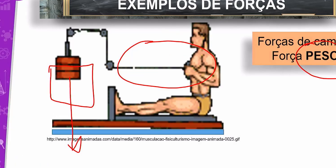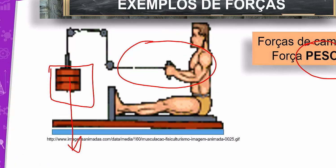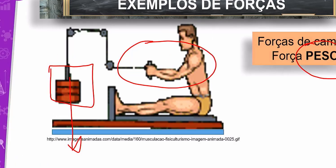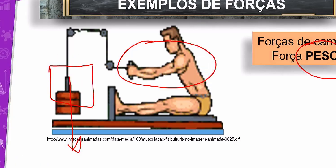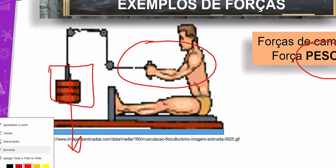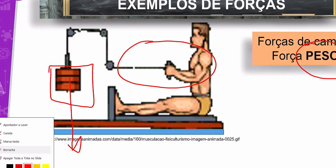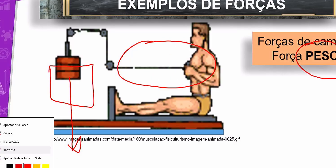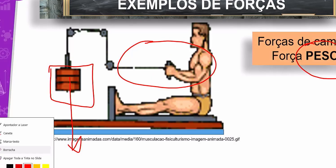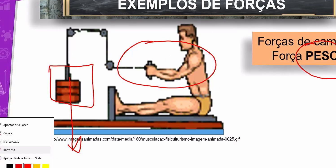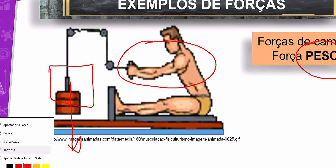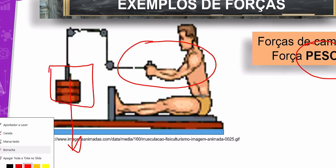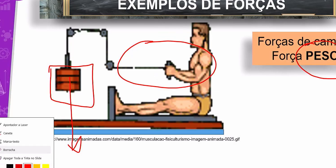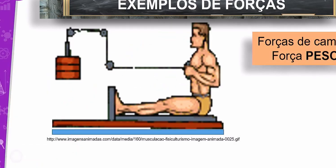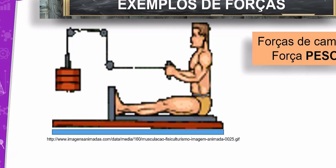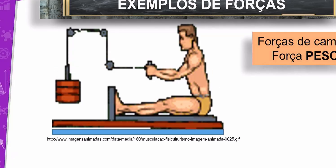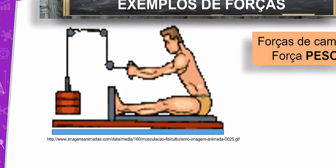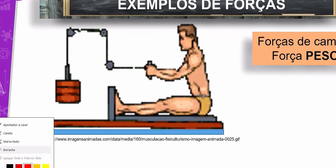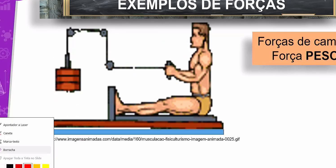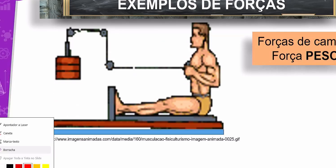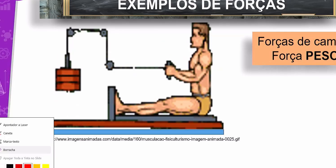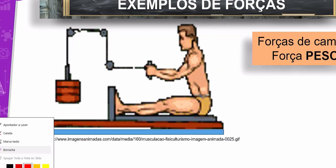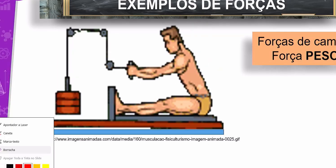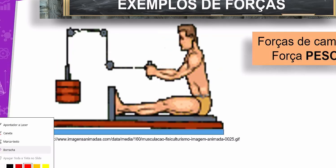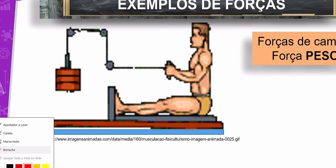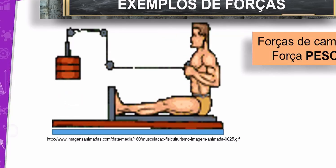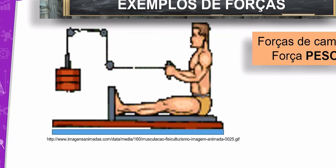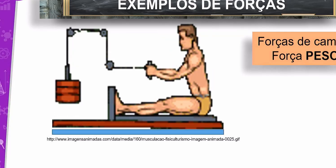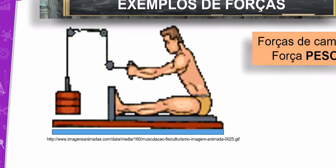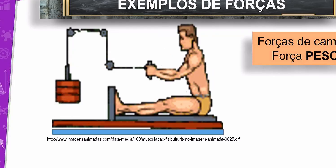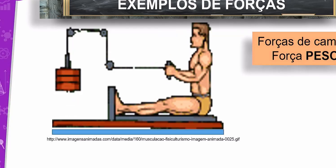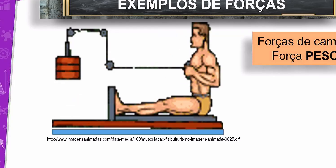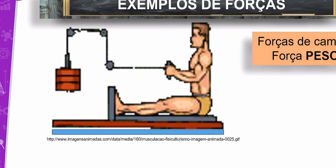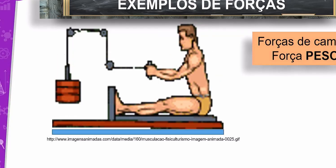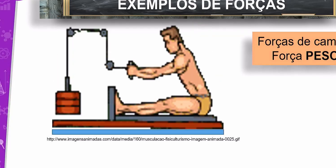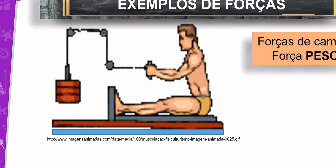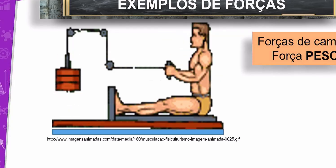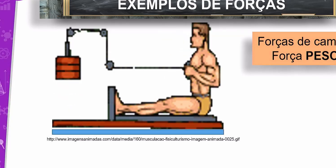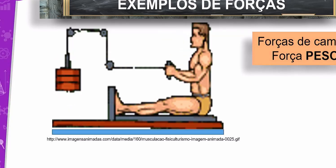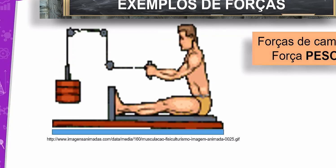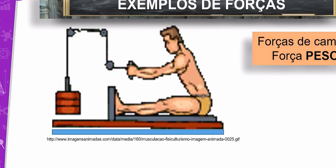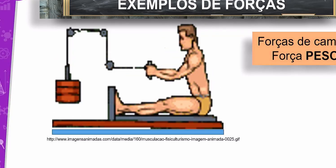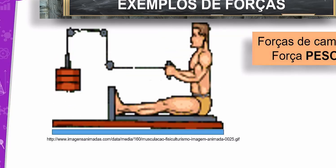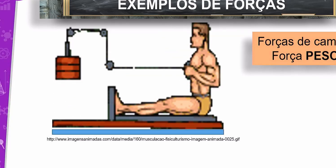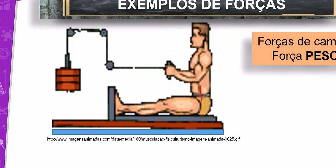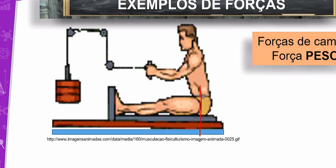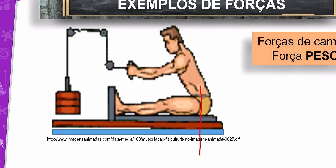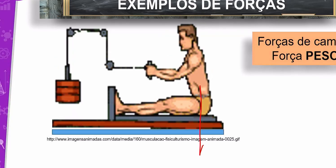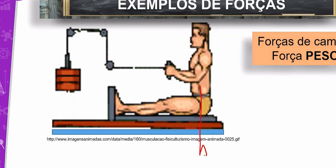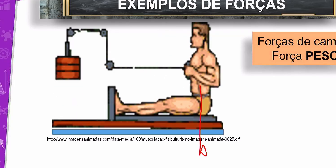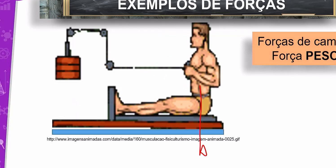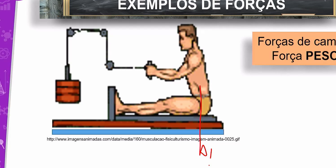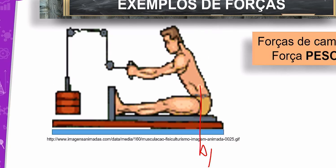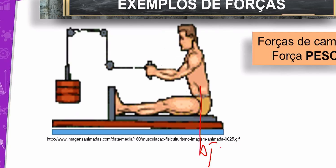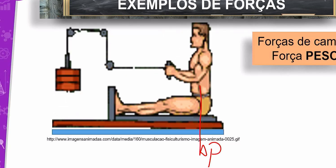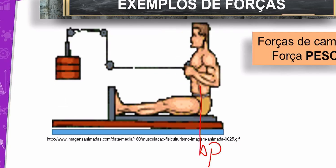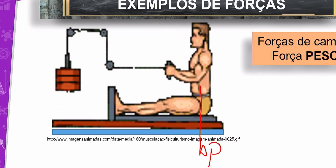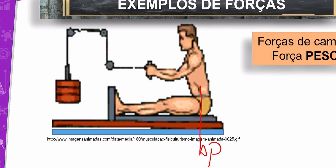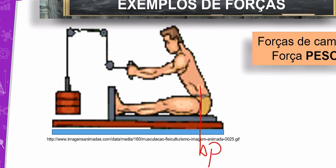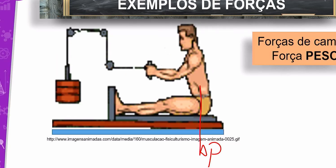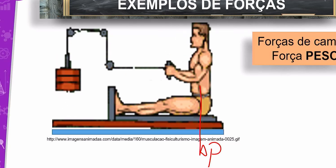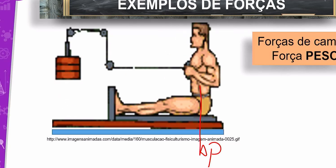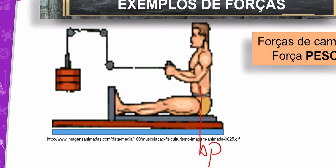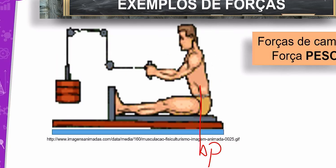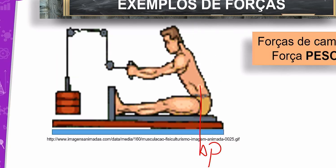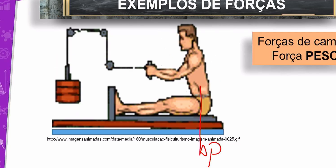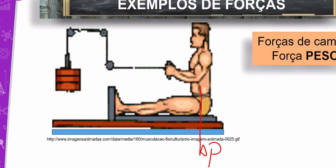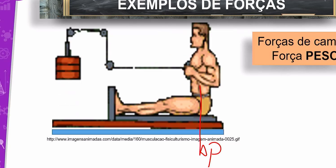cada componente desse, que tem massa, também possui uma força-peso. Ele próprio possui uma força-peso.